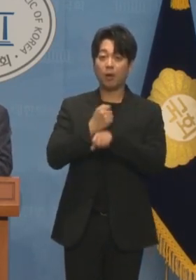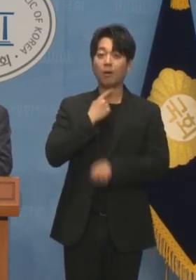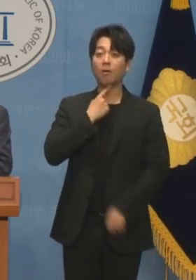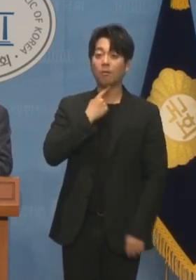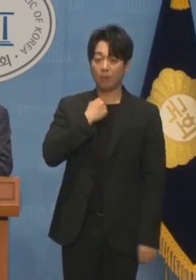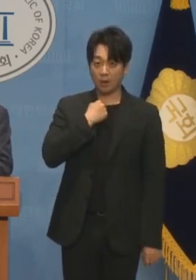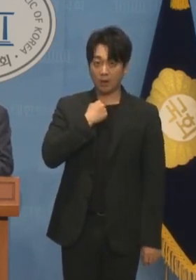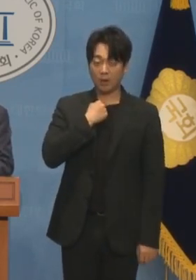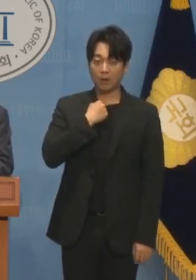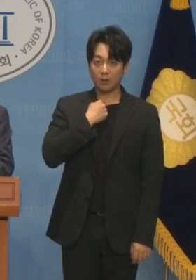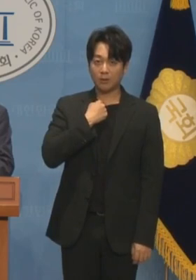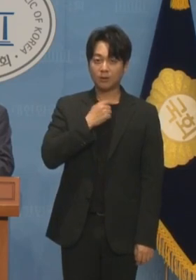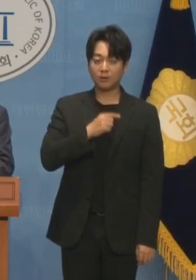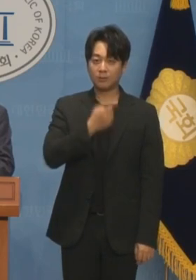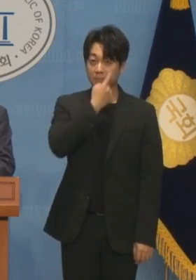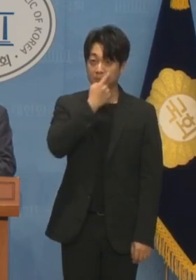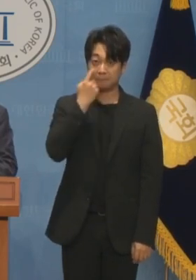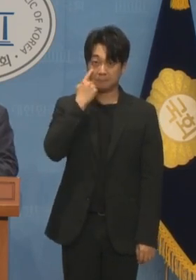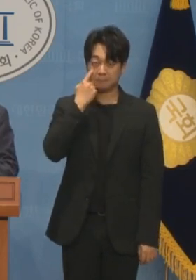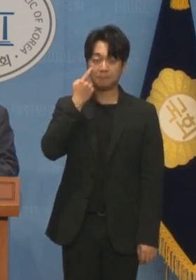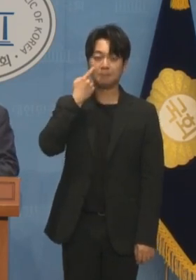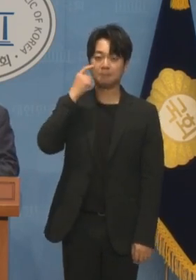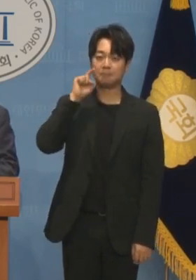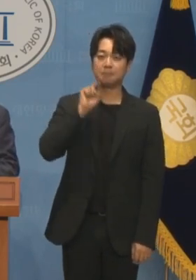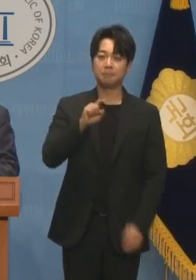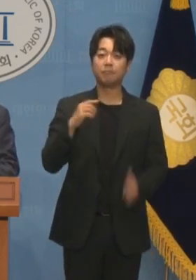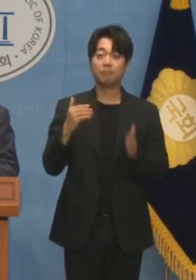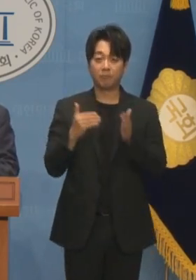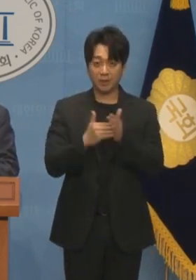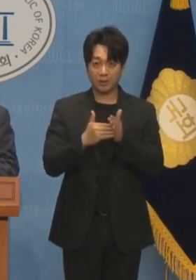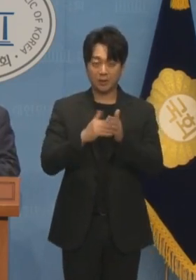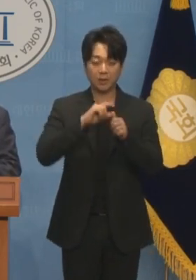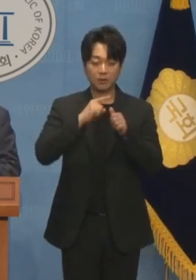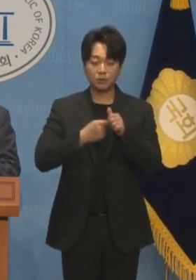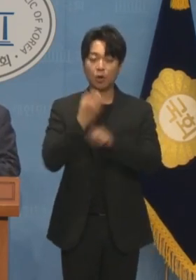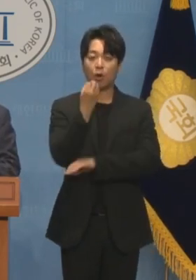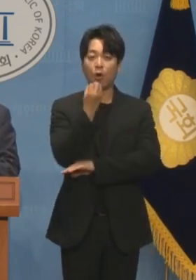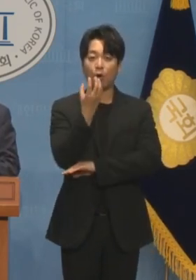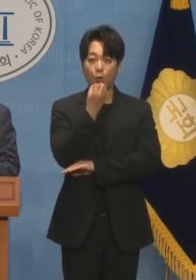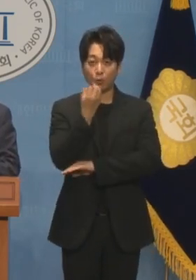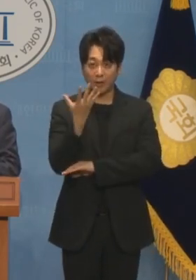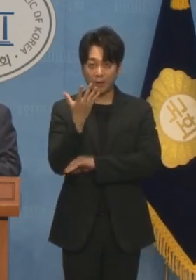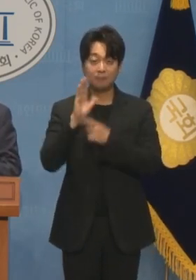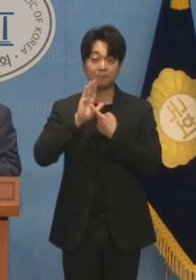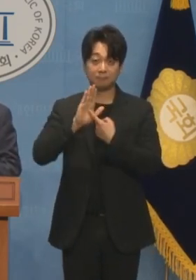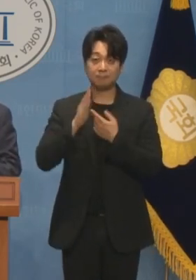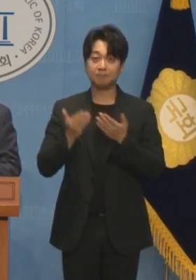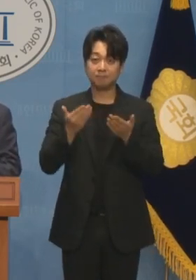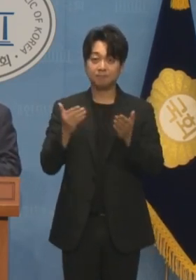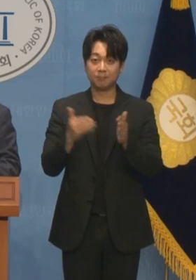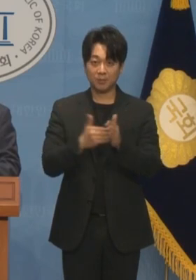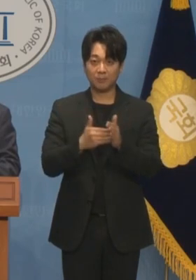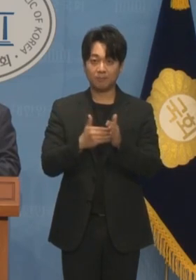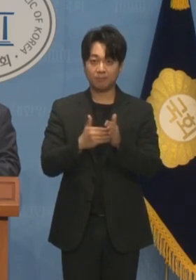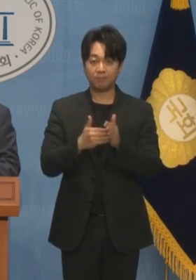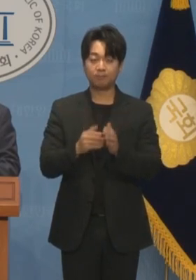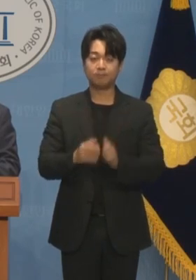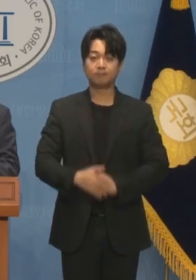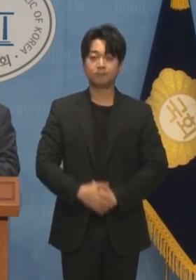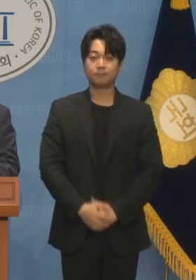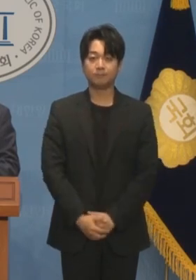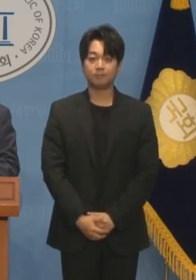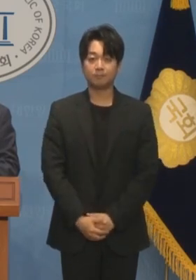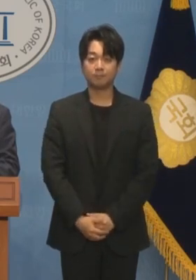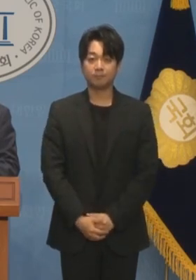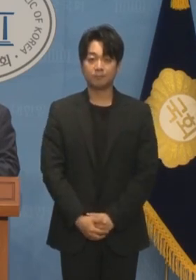드나들었다는 사실이 그동안의 언론 보도와 다양한 심층 탐사 보도,